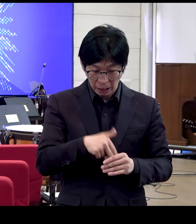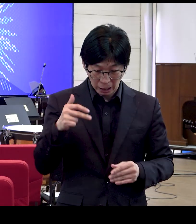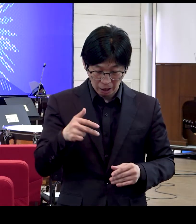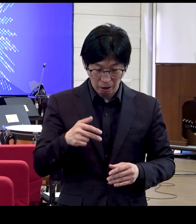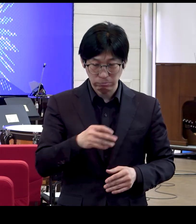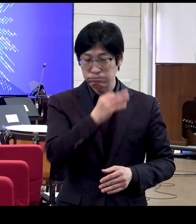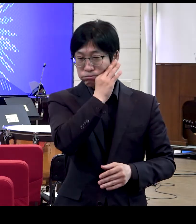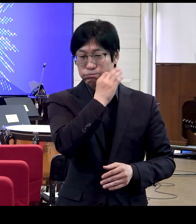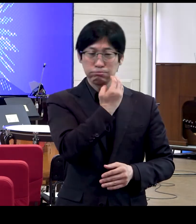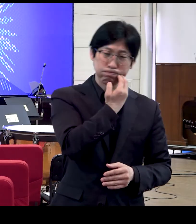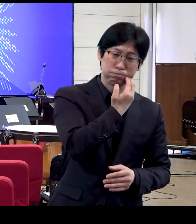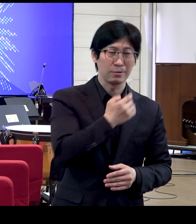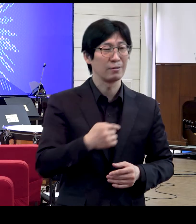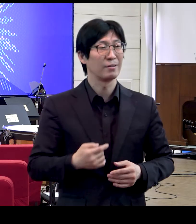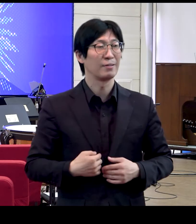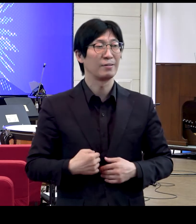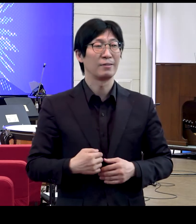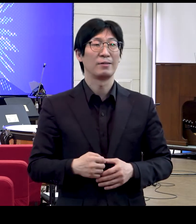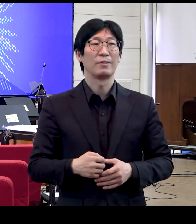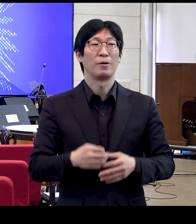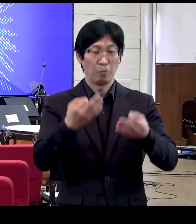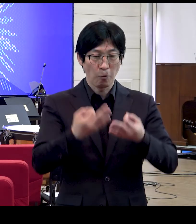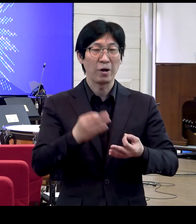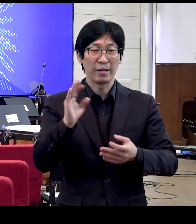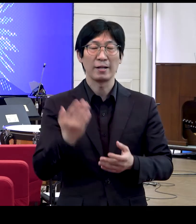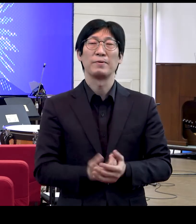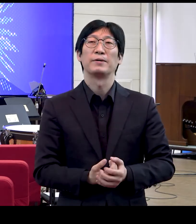벌거벗어서 부끄럽다는 거, 그거 아닙니까?